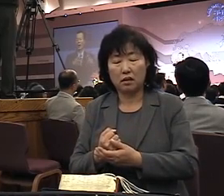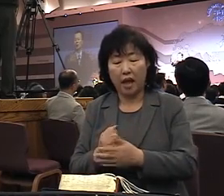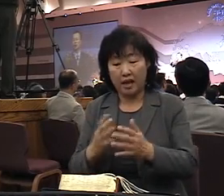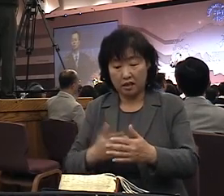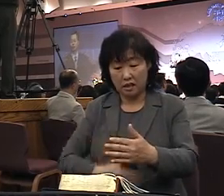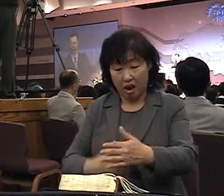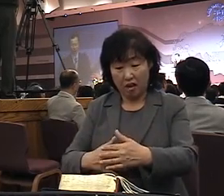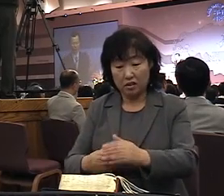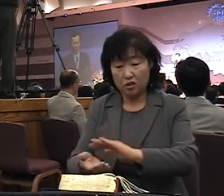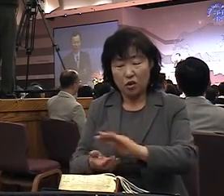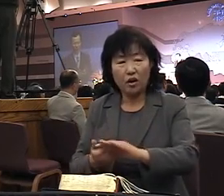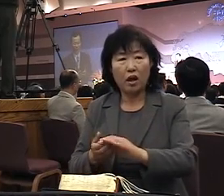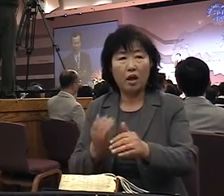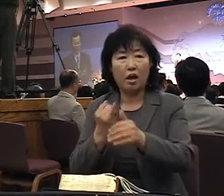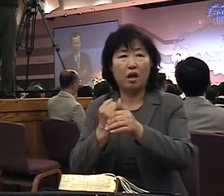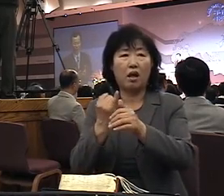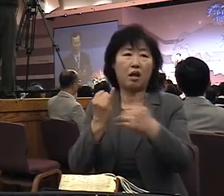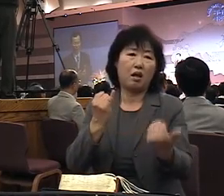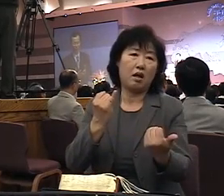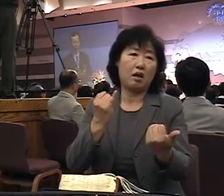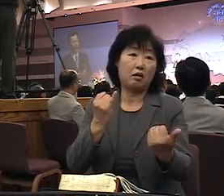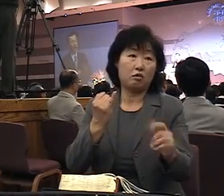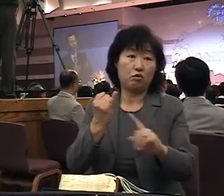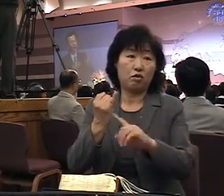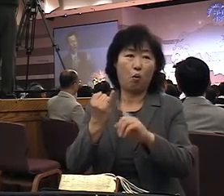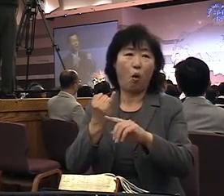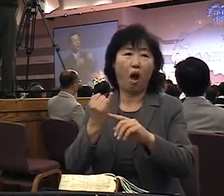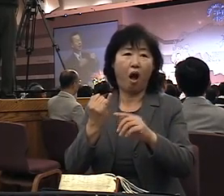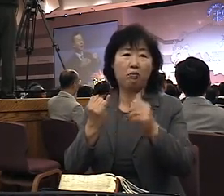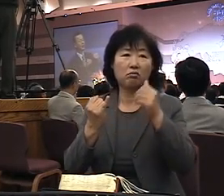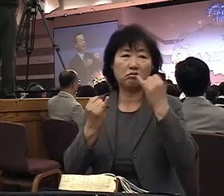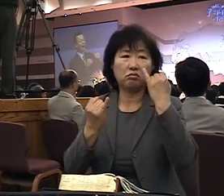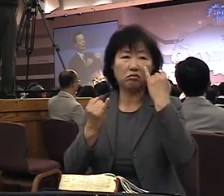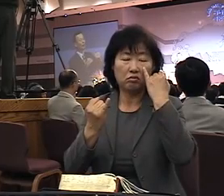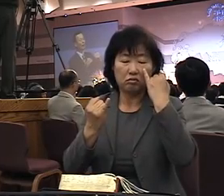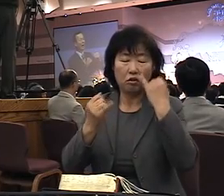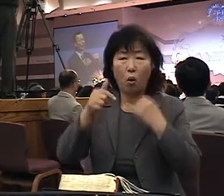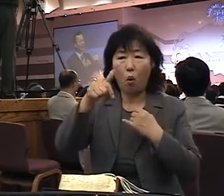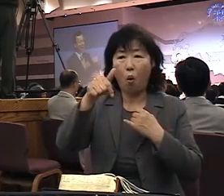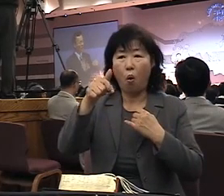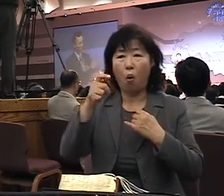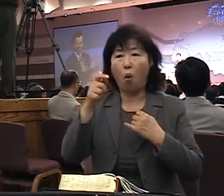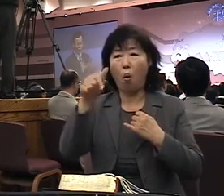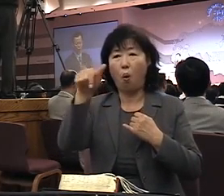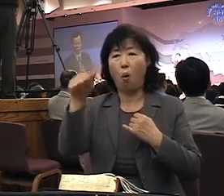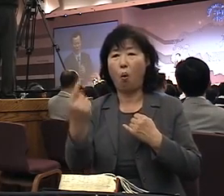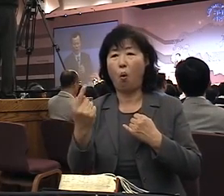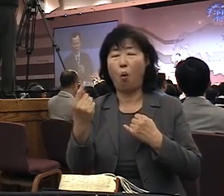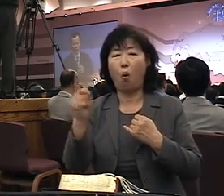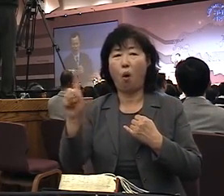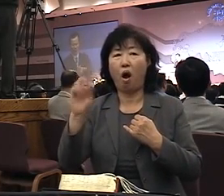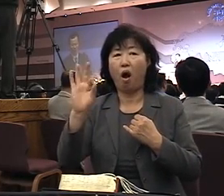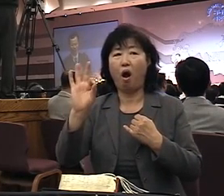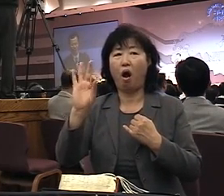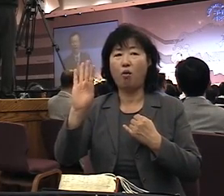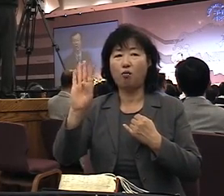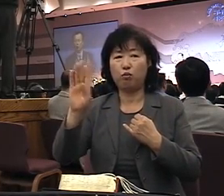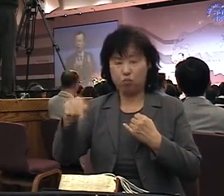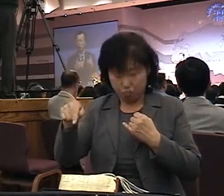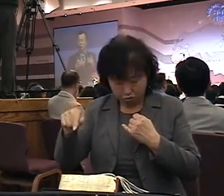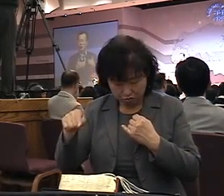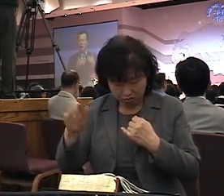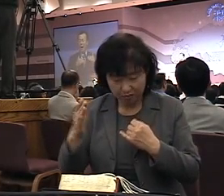그때 그 당시 문화로 인하여 이제 그 첫째 아들이 아무런 아이를 갖지 못하고 죽게 되었기